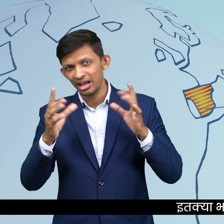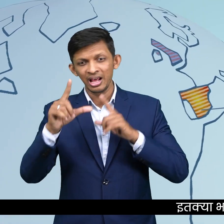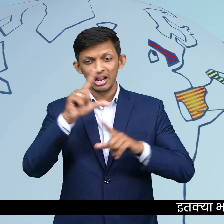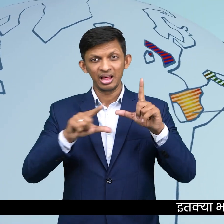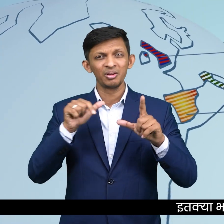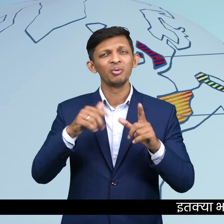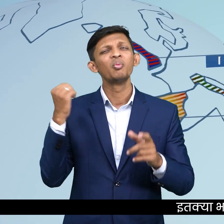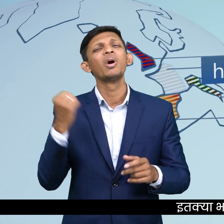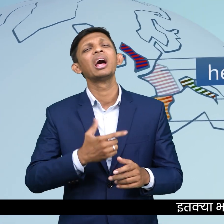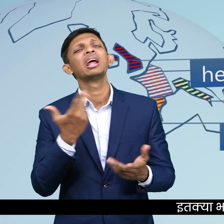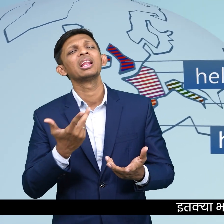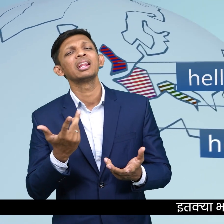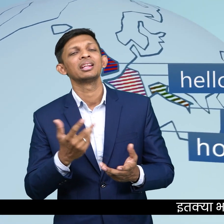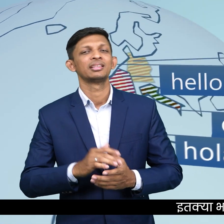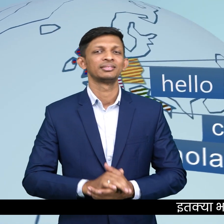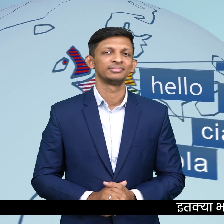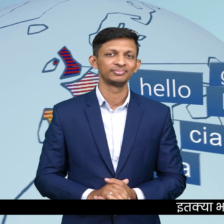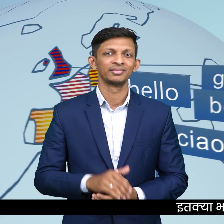इतक्या भाषा का आहेत?